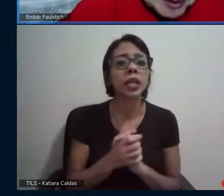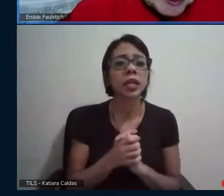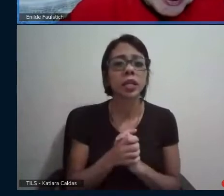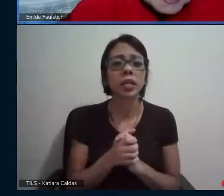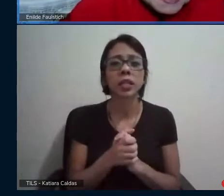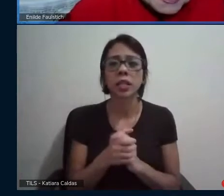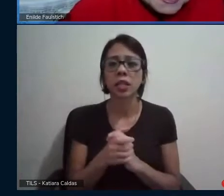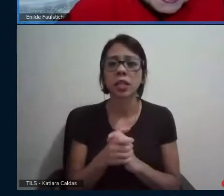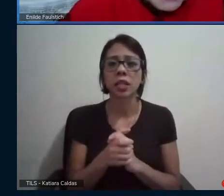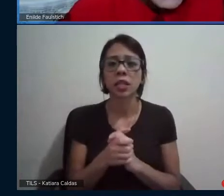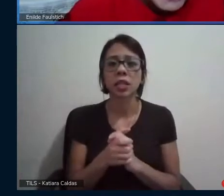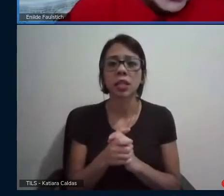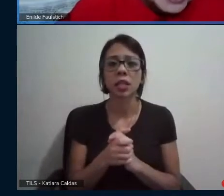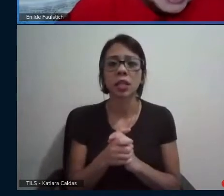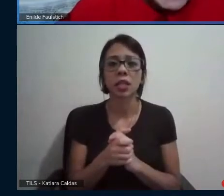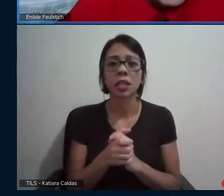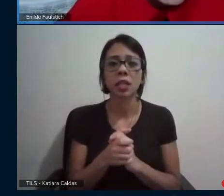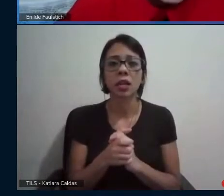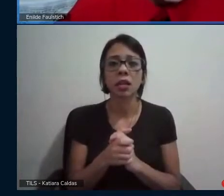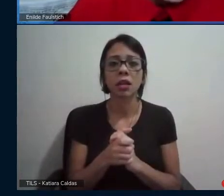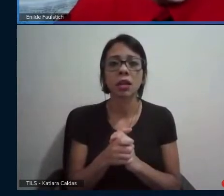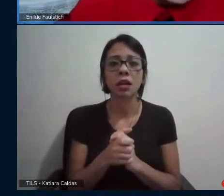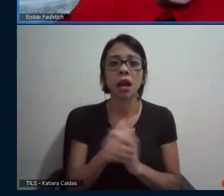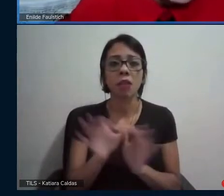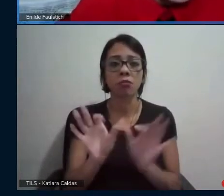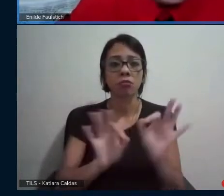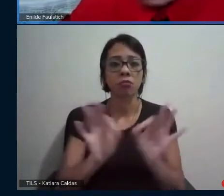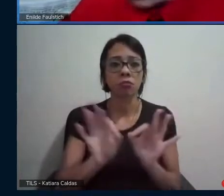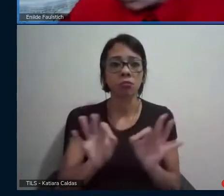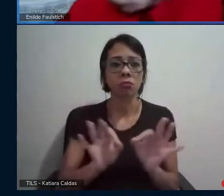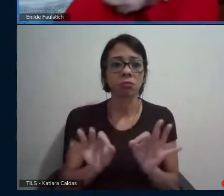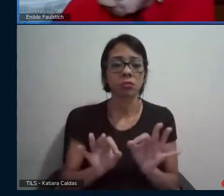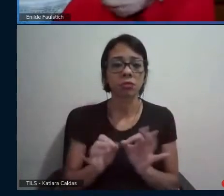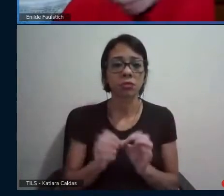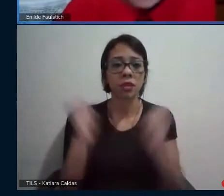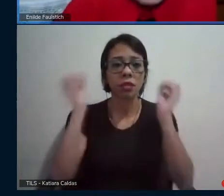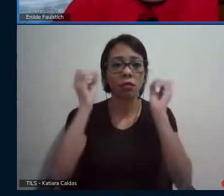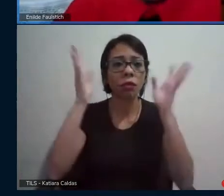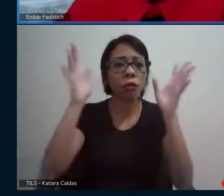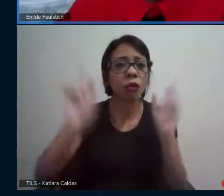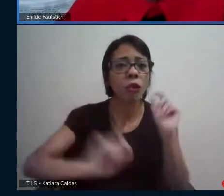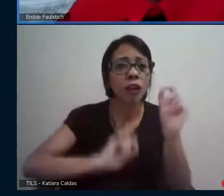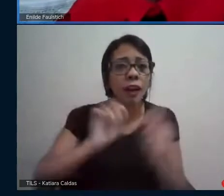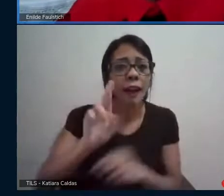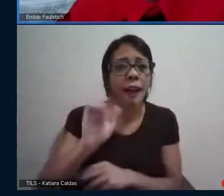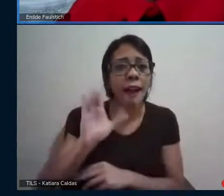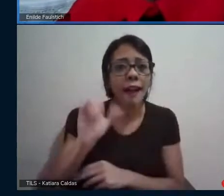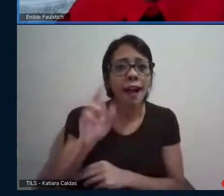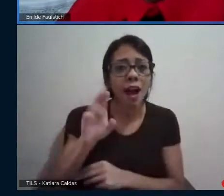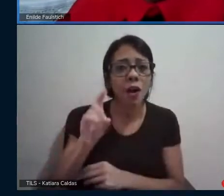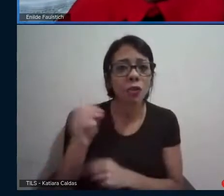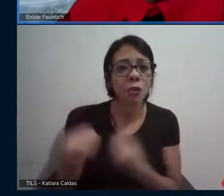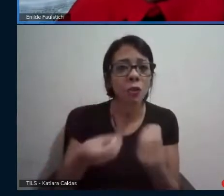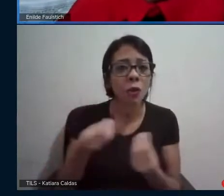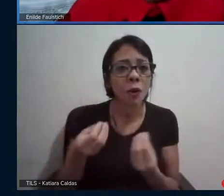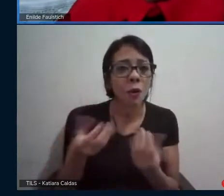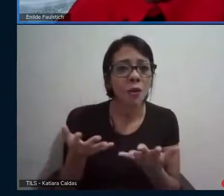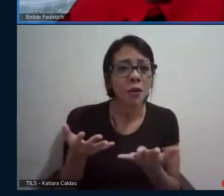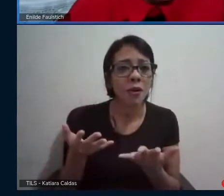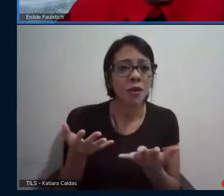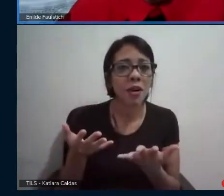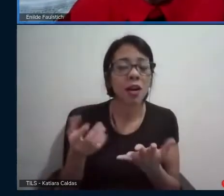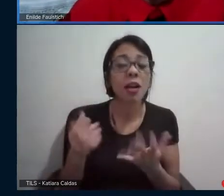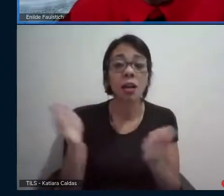Vou preparar. Não, o que é que o Ricardo Abrantes botou a cabeça aqui pegando fogo? Ricardo, podemos ir para